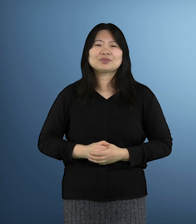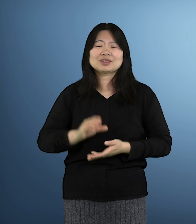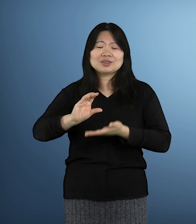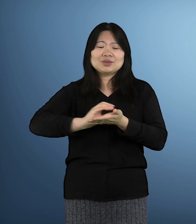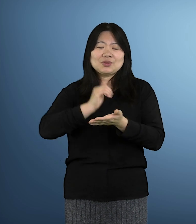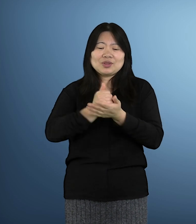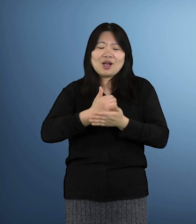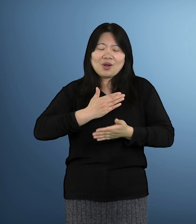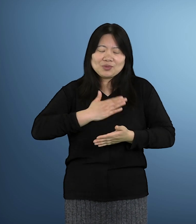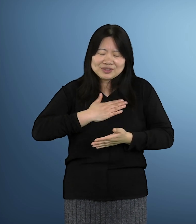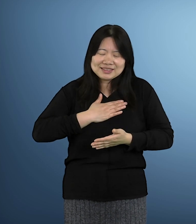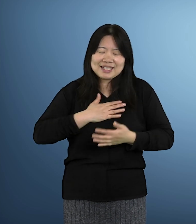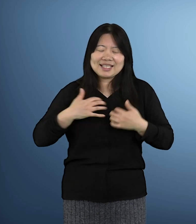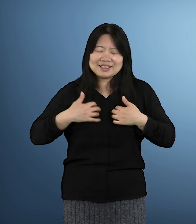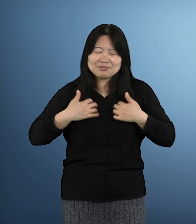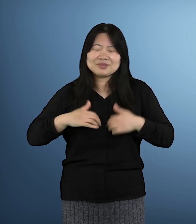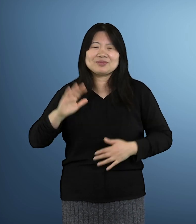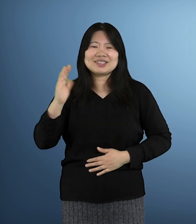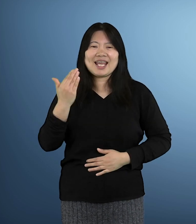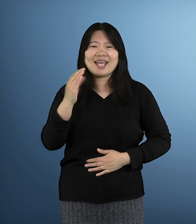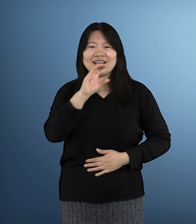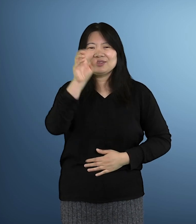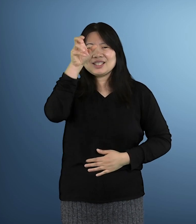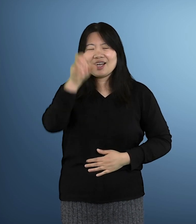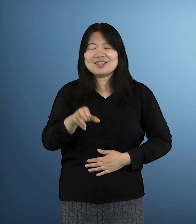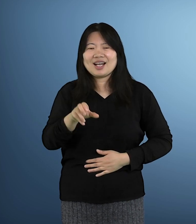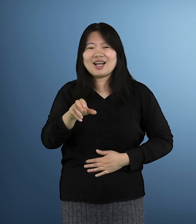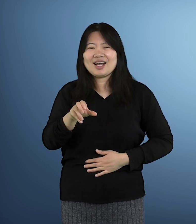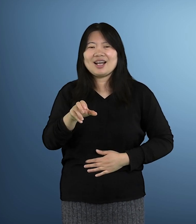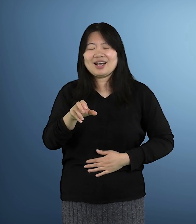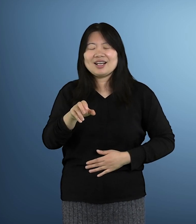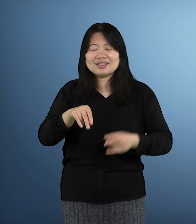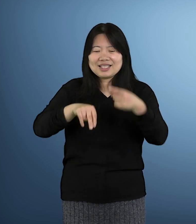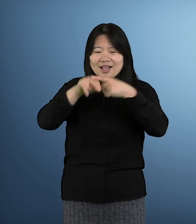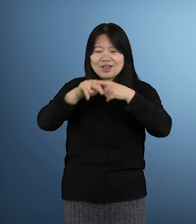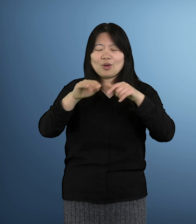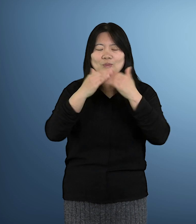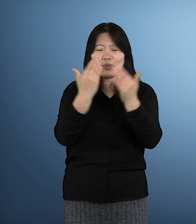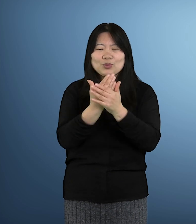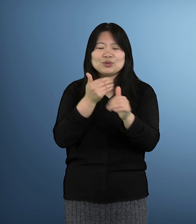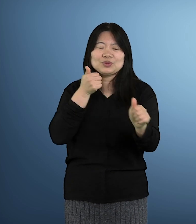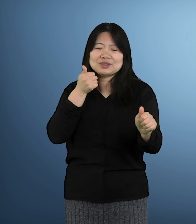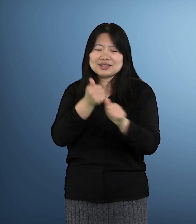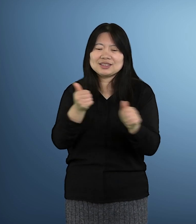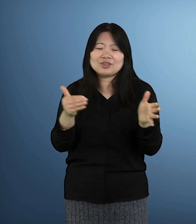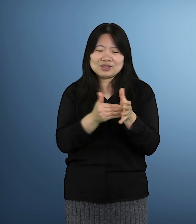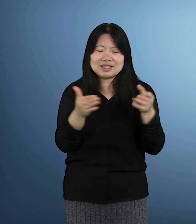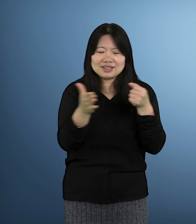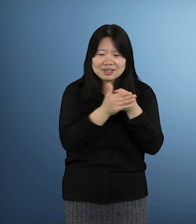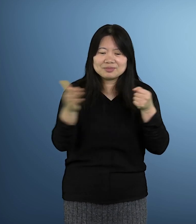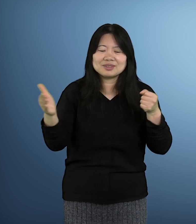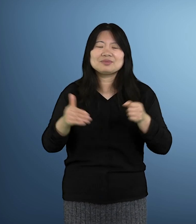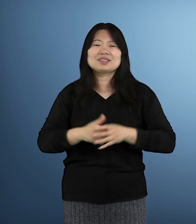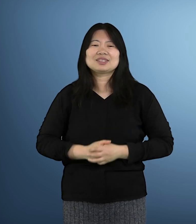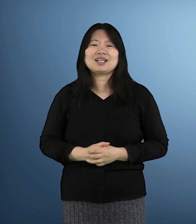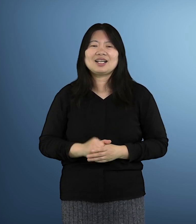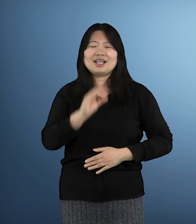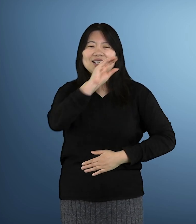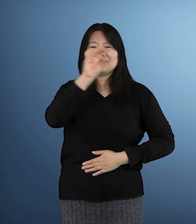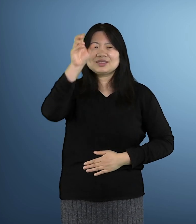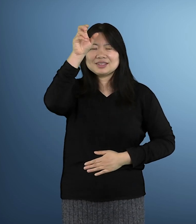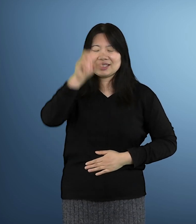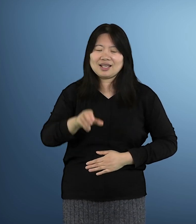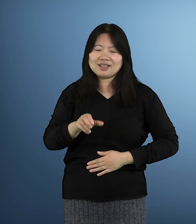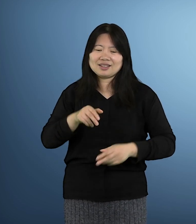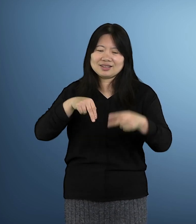그리스도가 우리의 기쁨이에요. 왜? 십자가에서 모든 걸 이기셨기 때문에. 할렐루야. 십자가에서